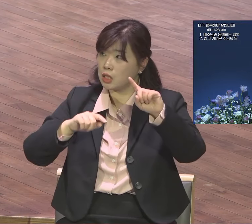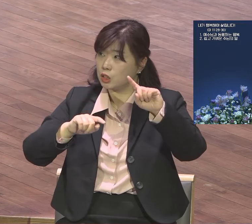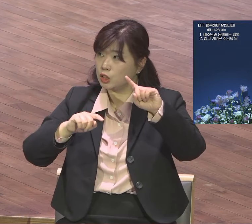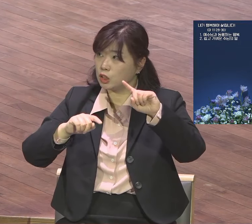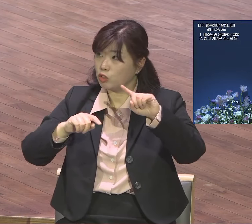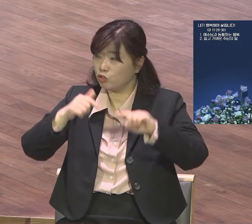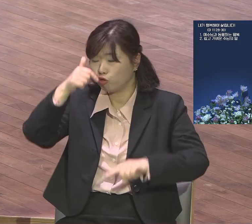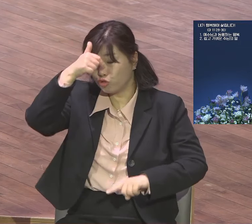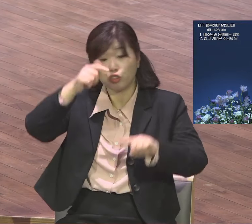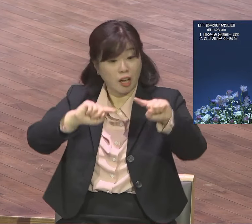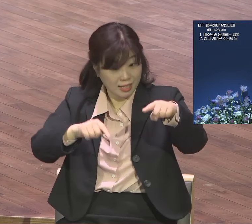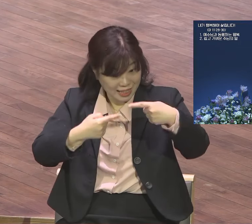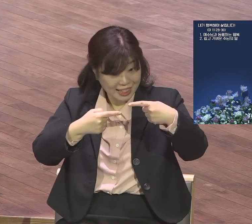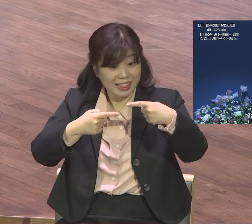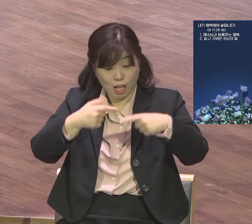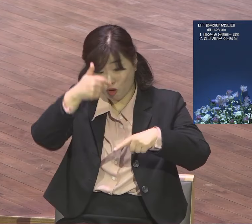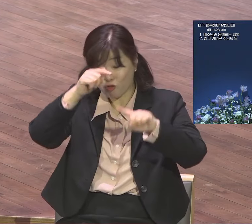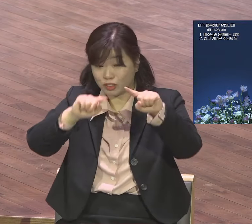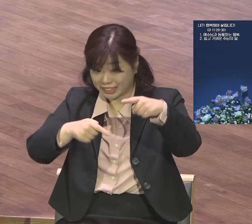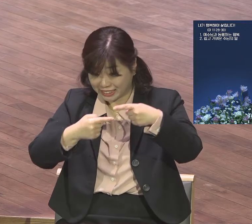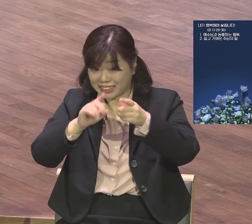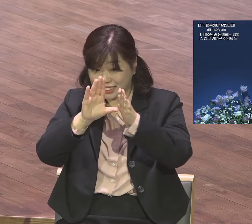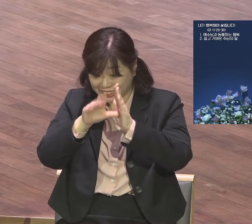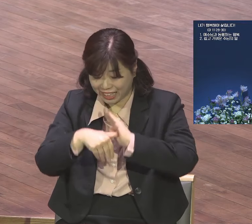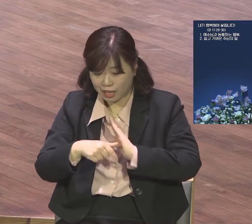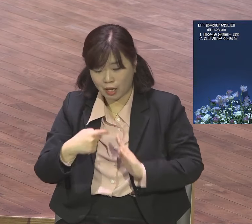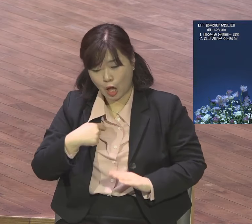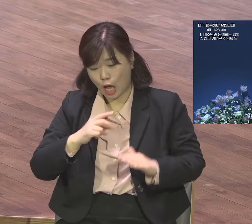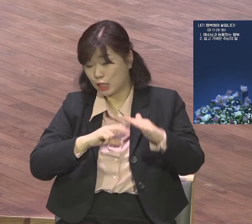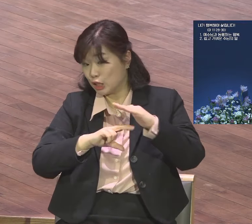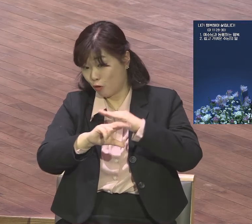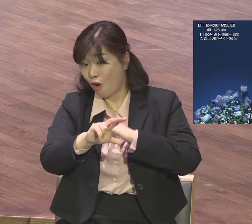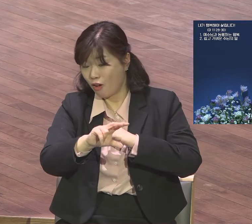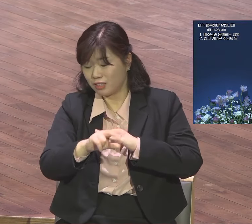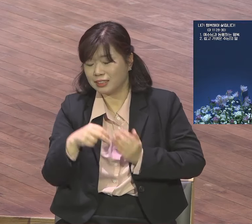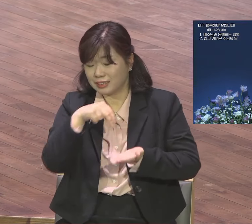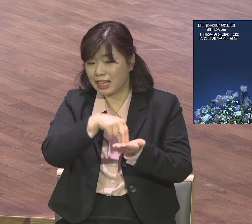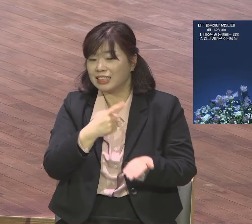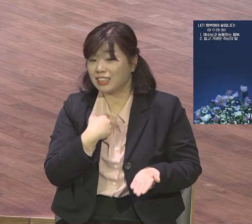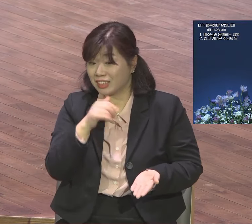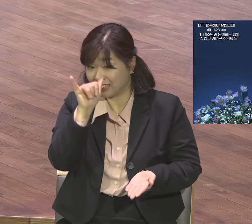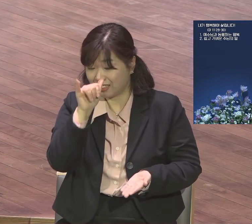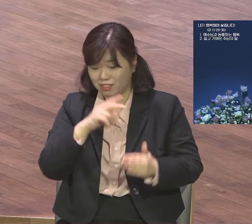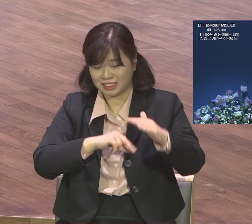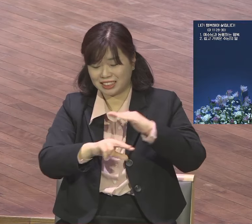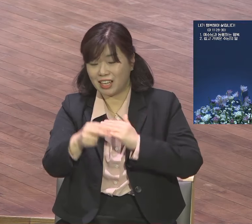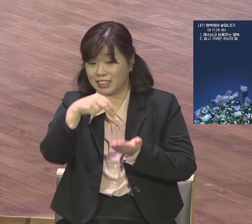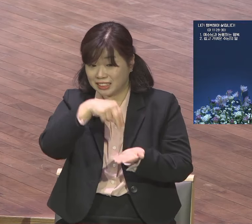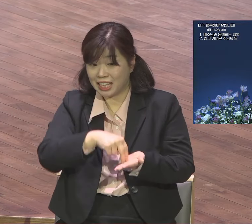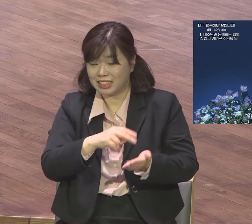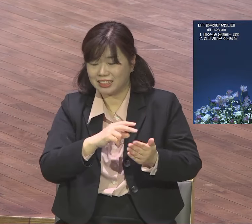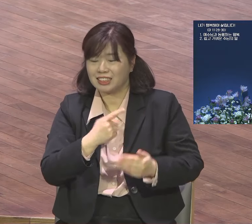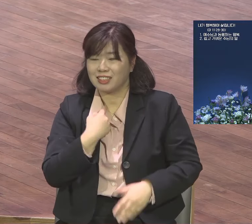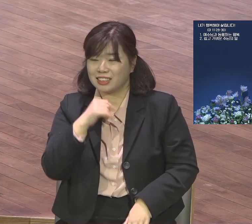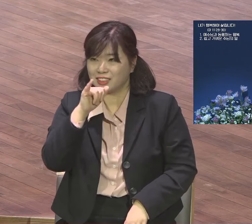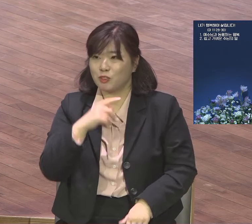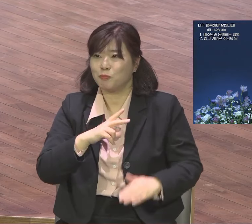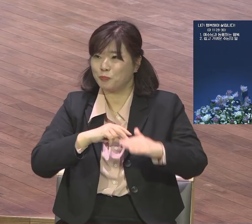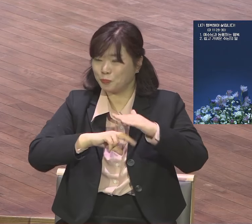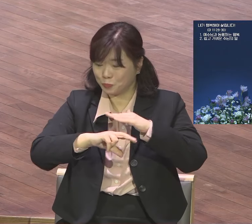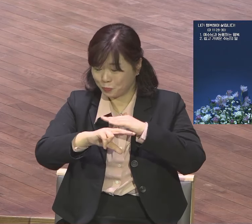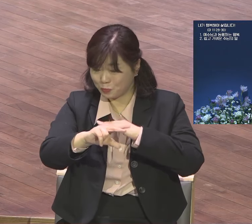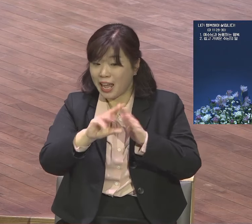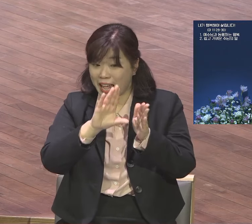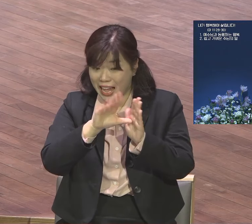있어서 지하철을 이용하게 되었습니다. 지하철을 타면 기관사 분들이